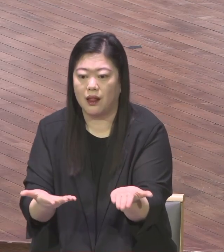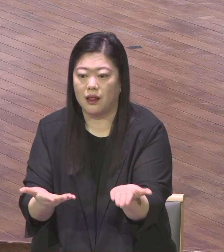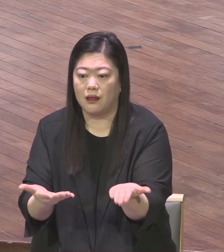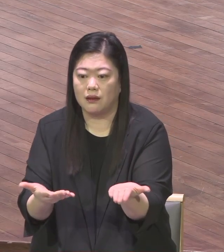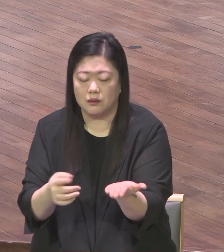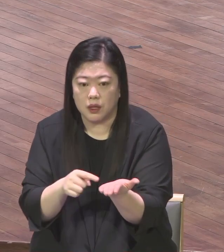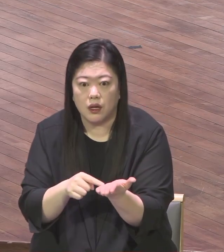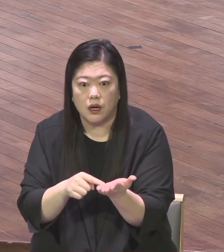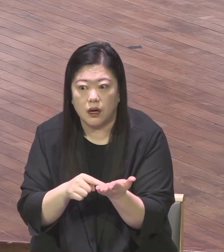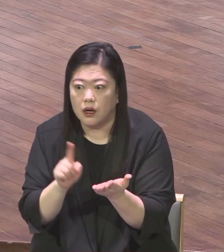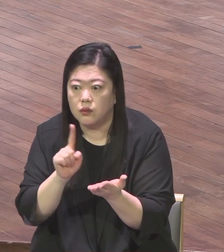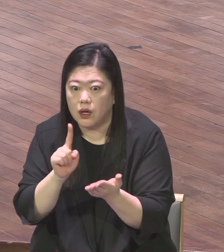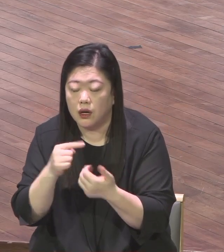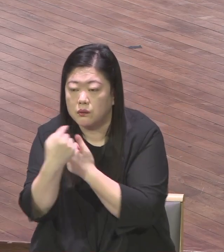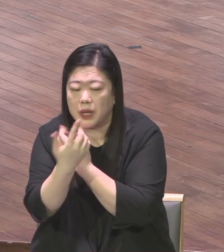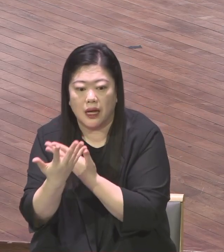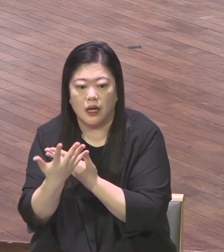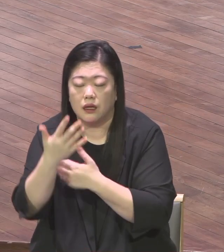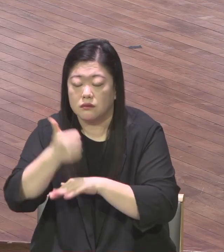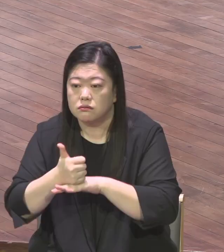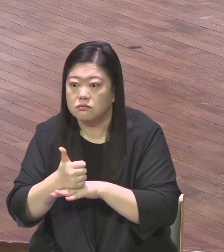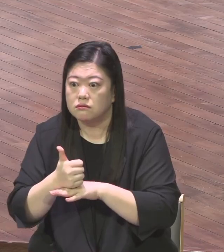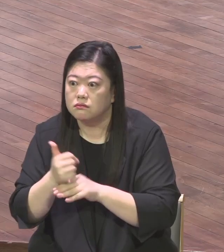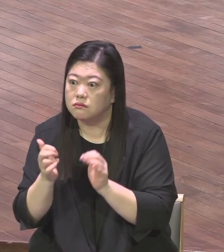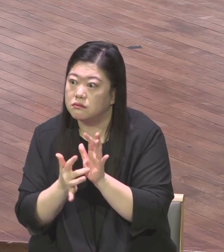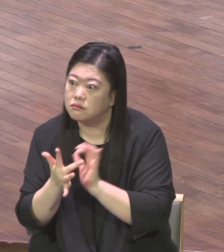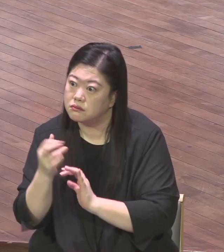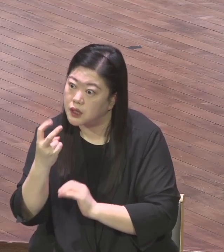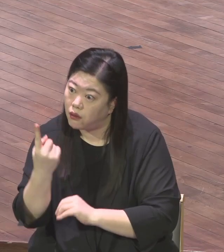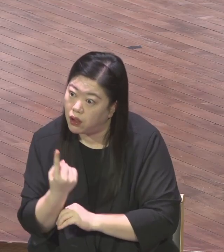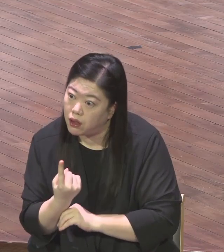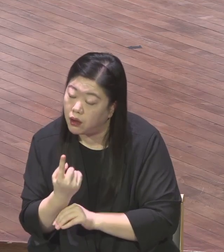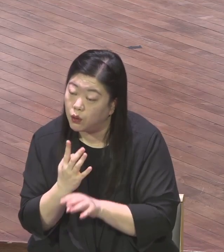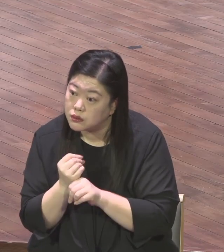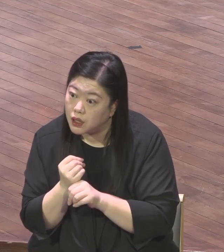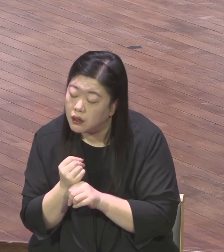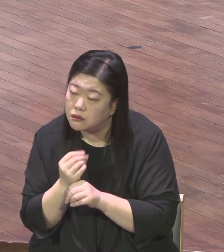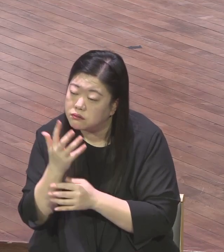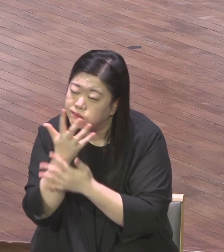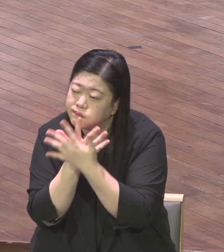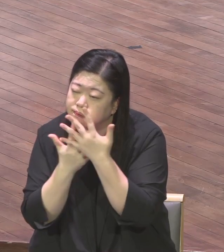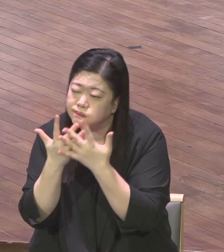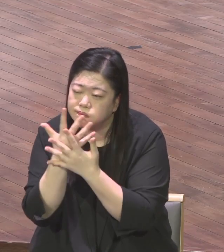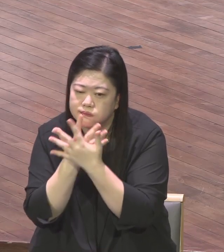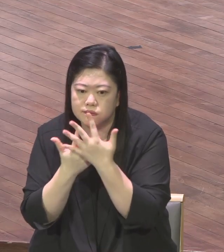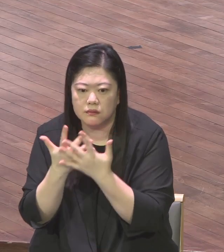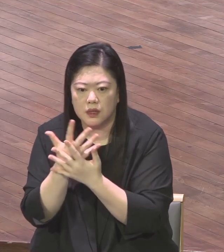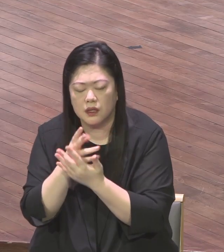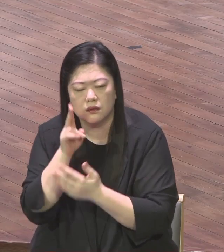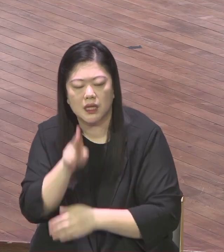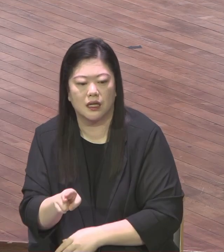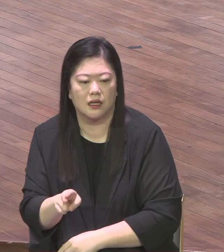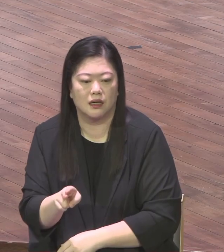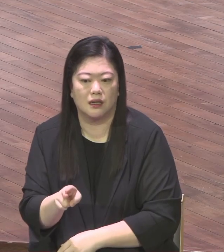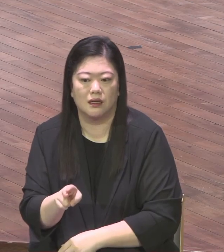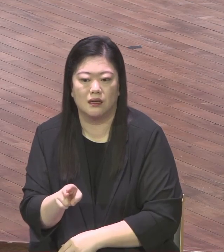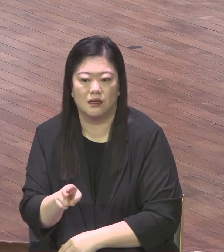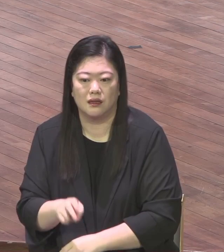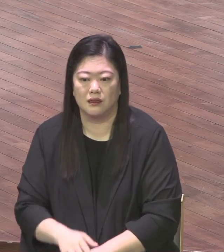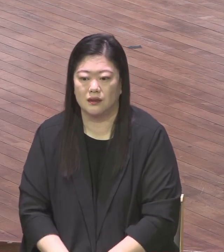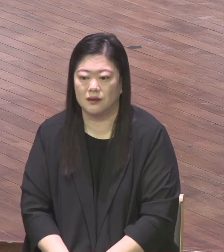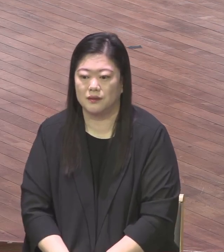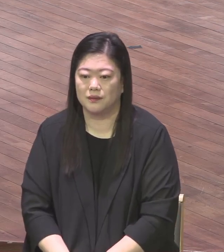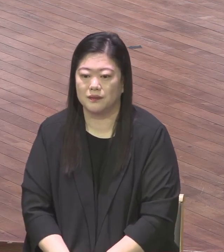지금보다 얼마나 더 이 재림에 대해서 혼란이 심각했는지 모릅니다. 그 당시